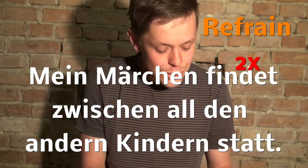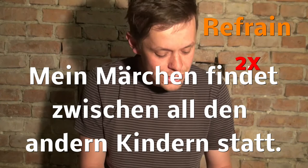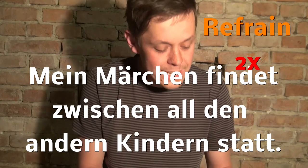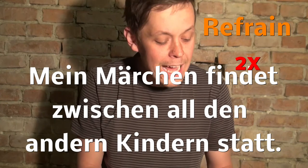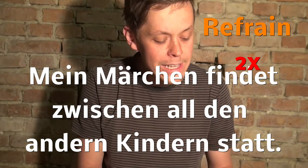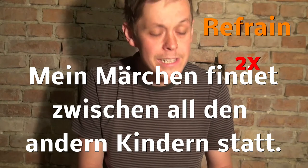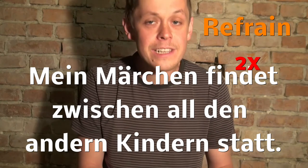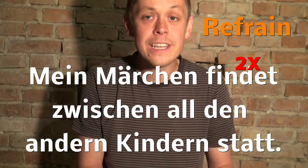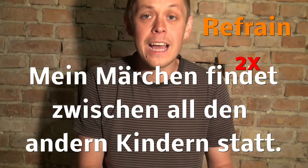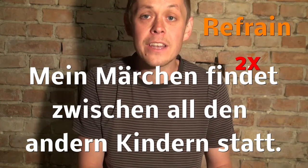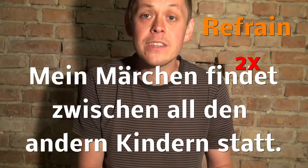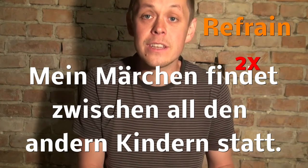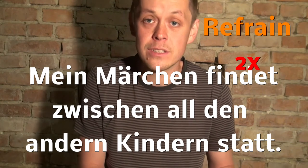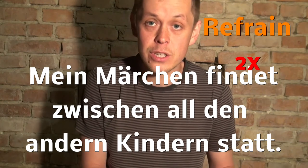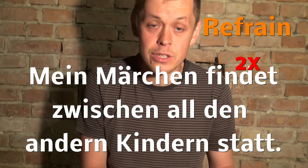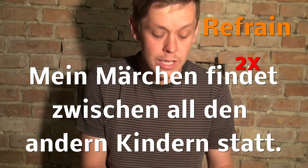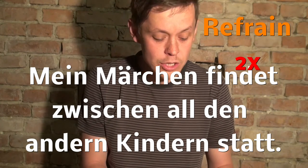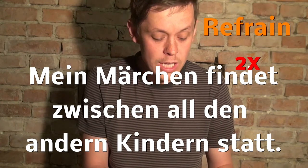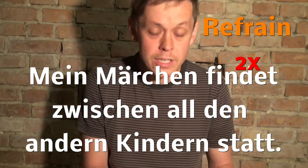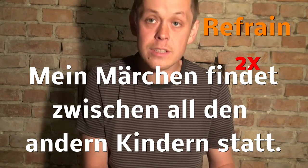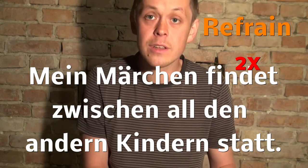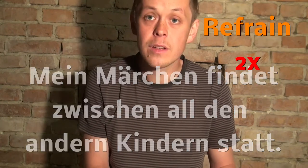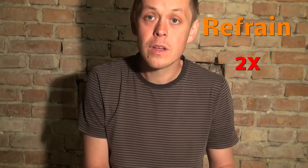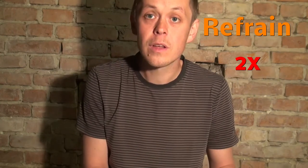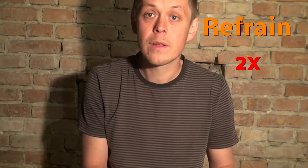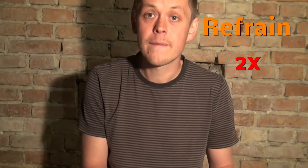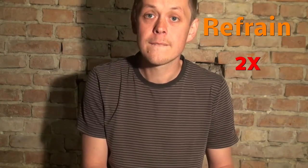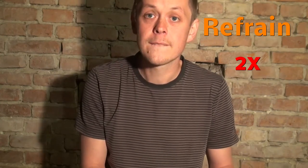zwischen all den anderen Kindern statt.